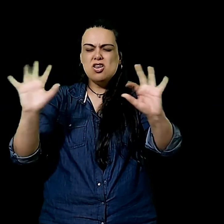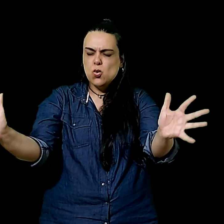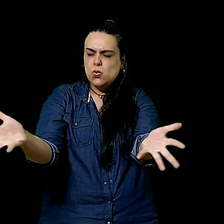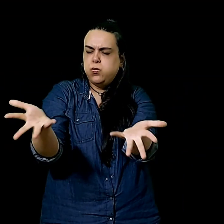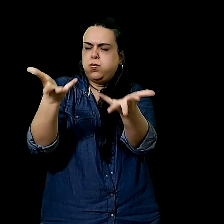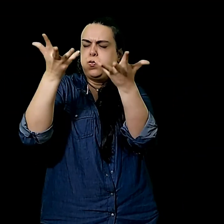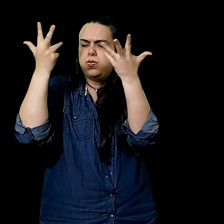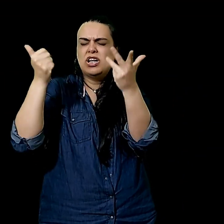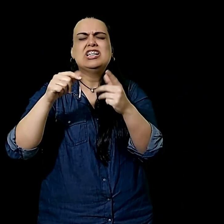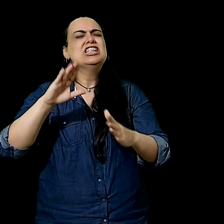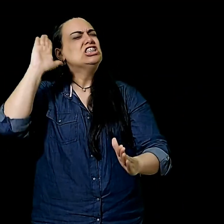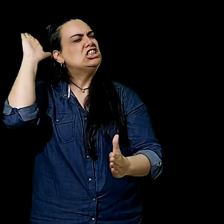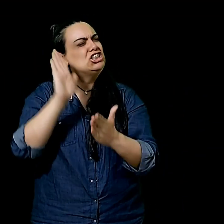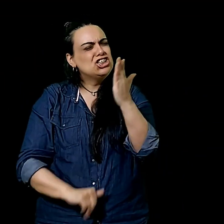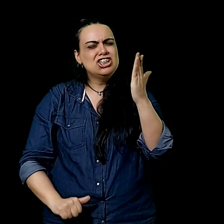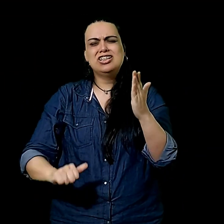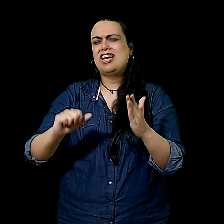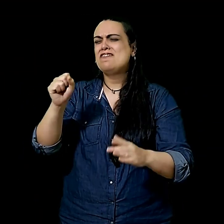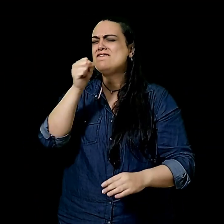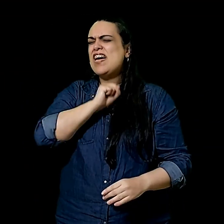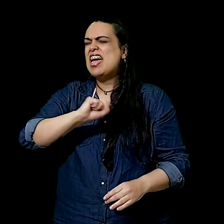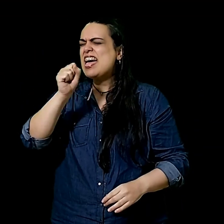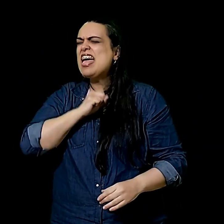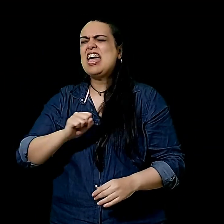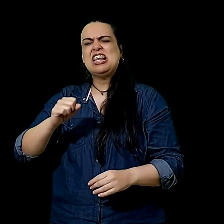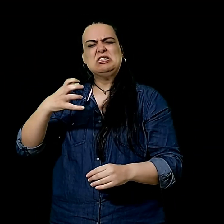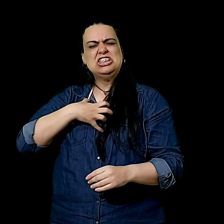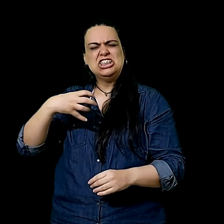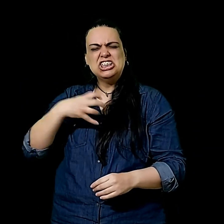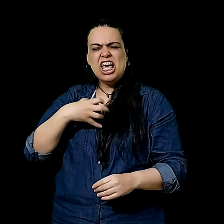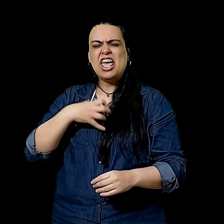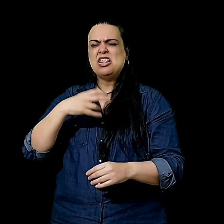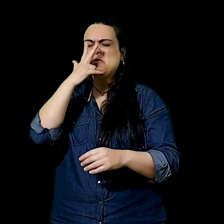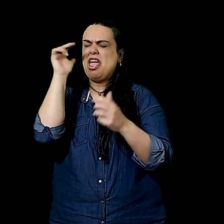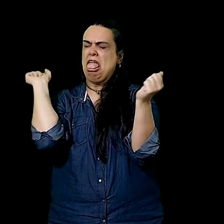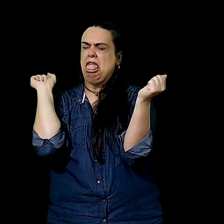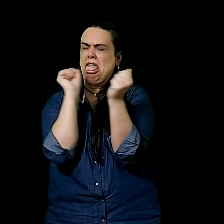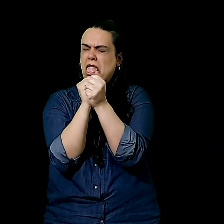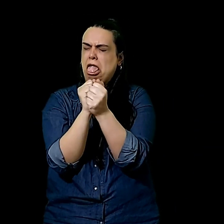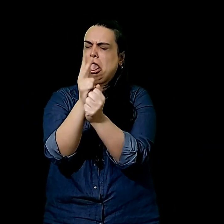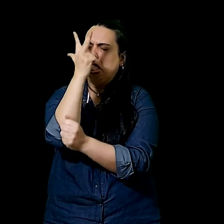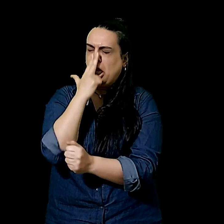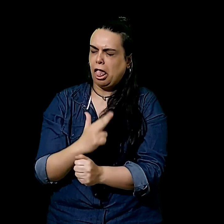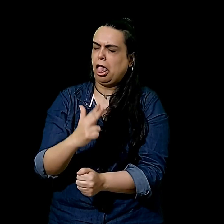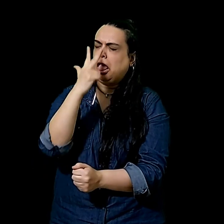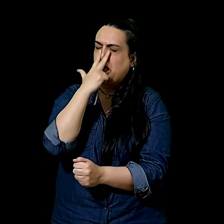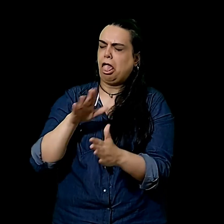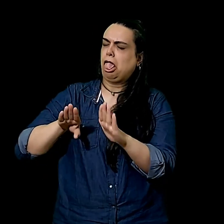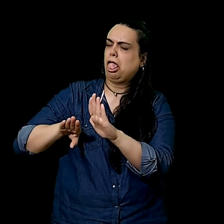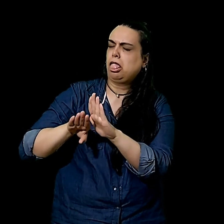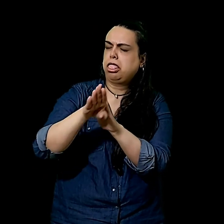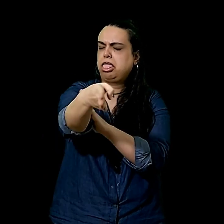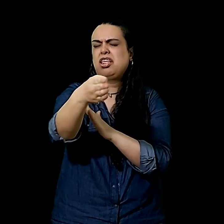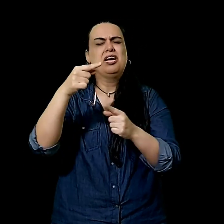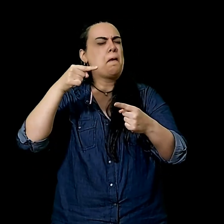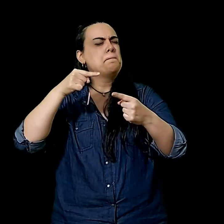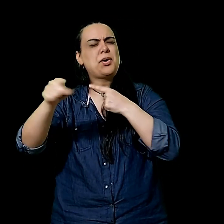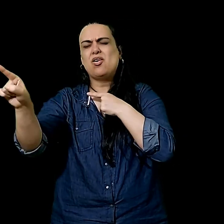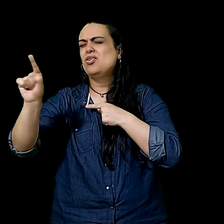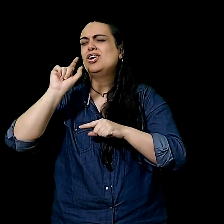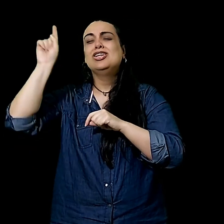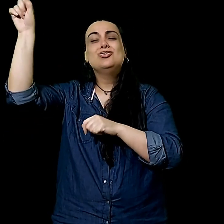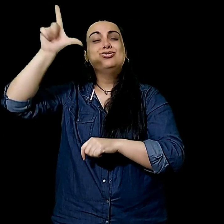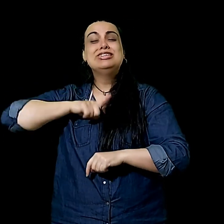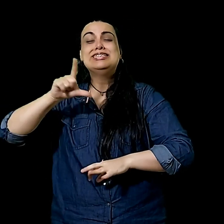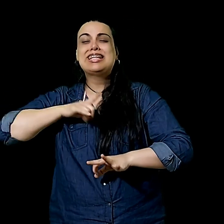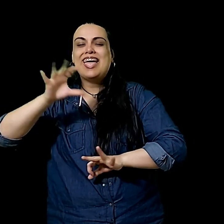Senhor, tira essa roupagem velha de nós, que nos prende, Senhor, a costumes antigos que não combinam mais com o que